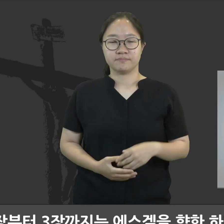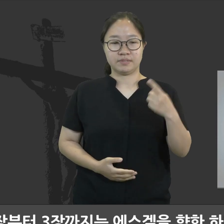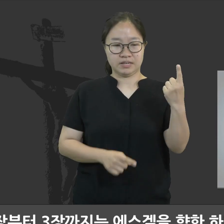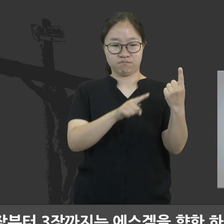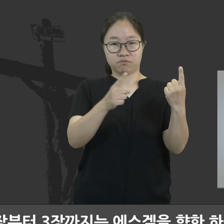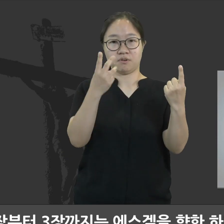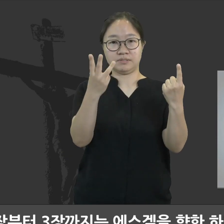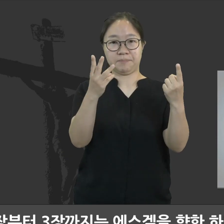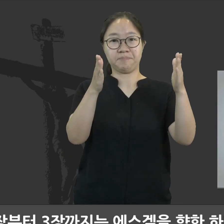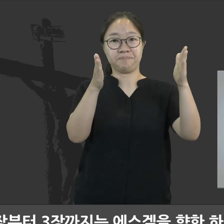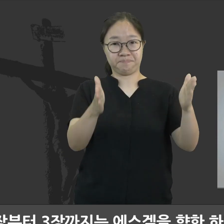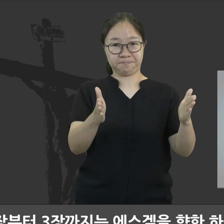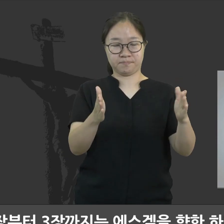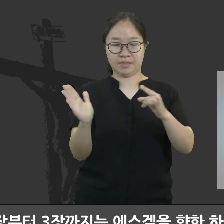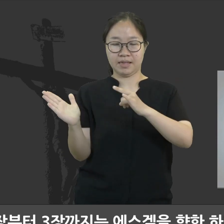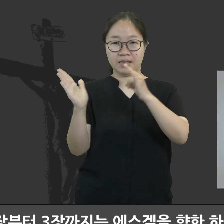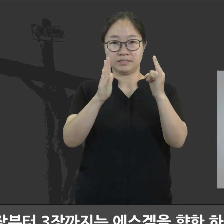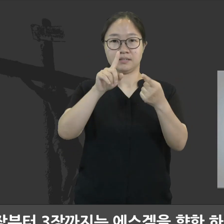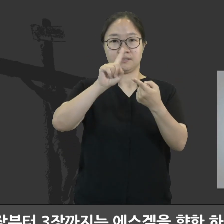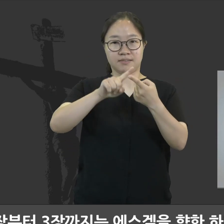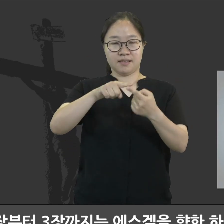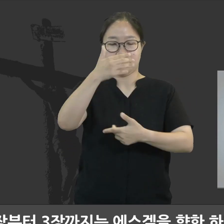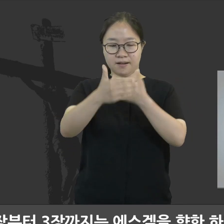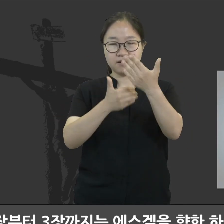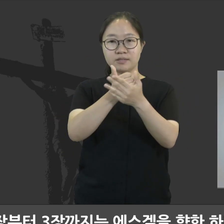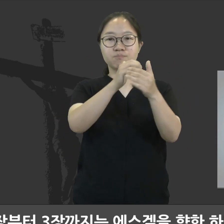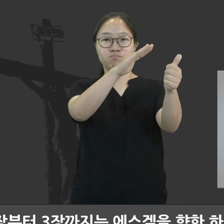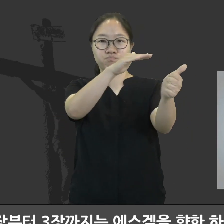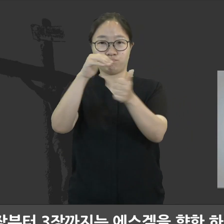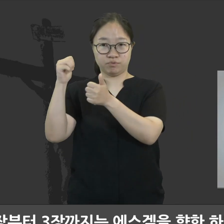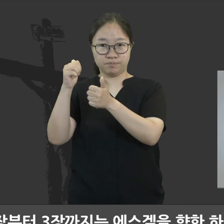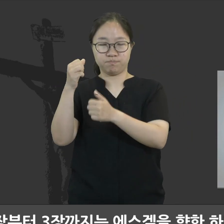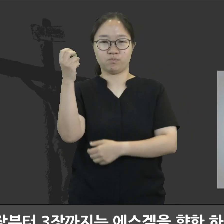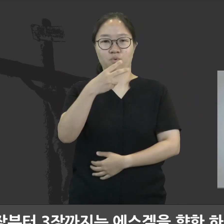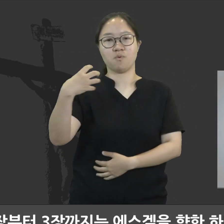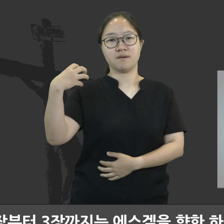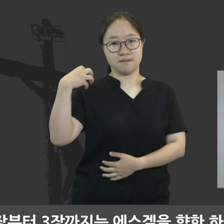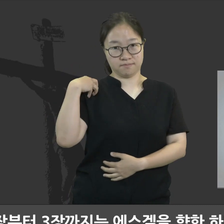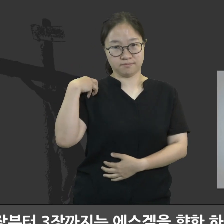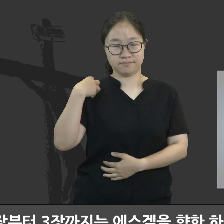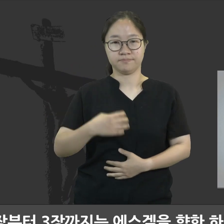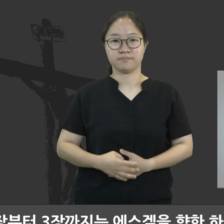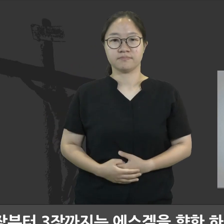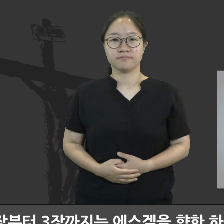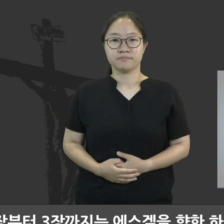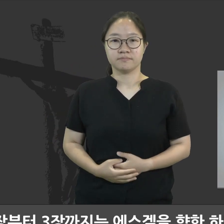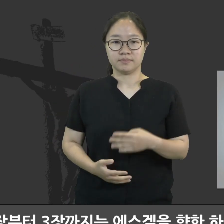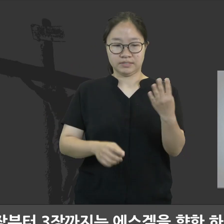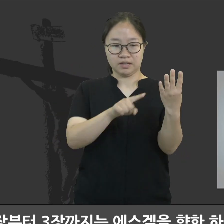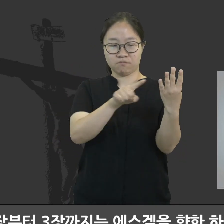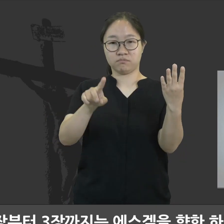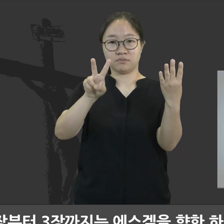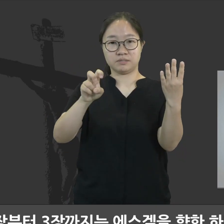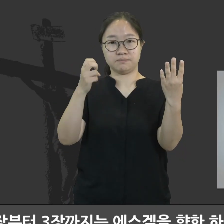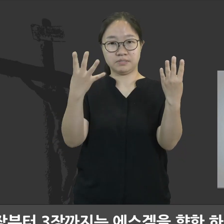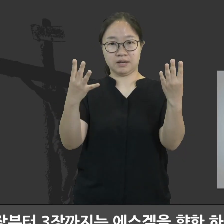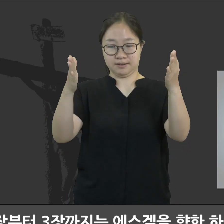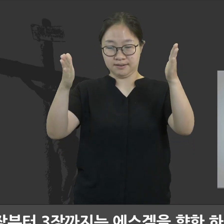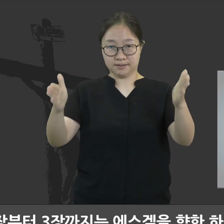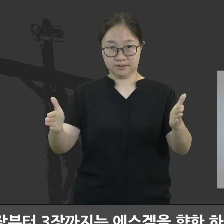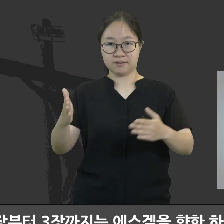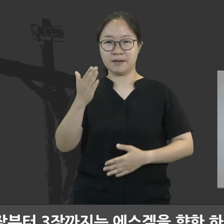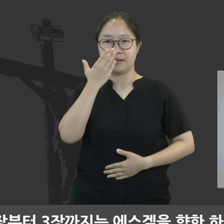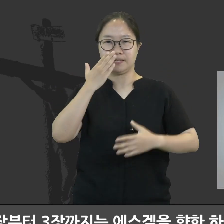1장부터 3장까지는 에스겔을 향한 하나님의 부르심과 에스겔의 사명, 4장부터